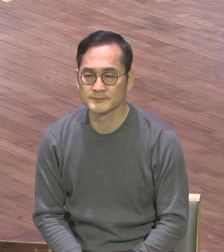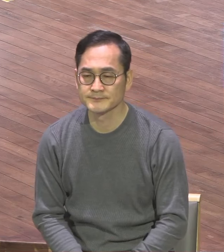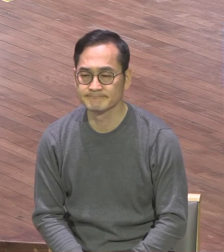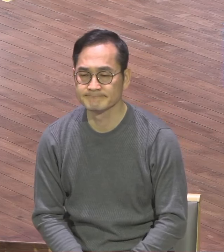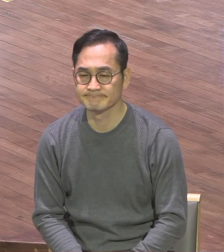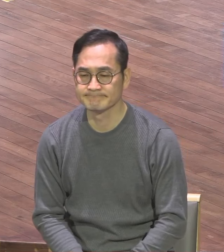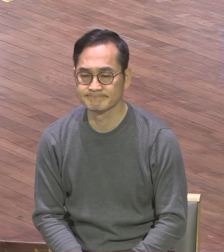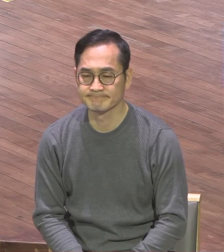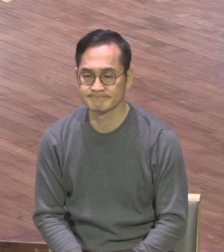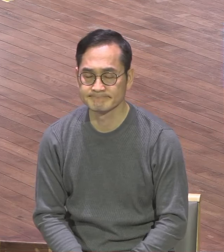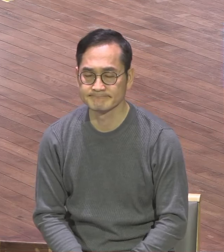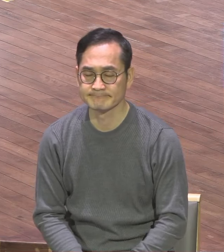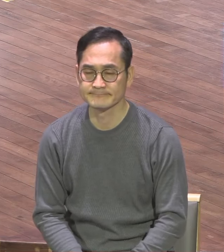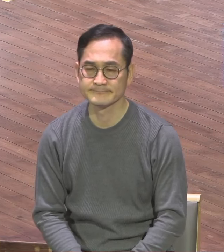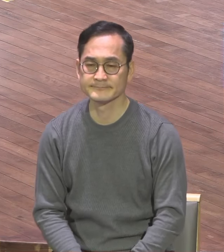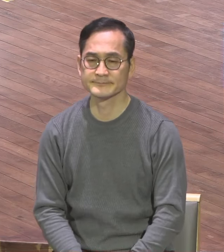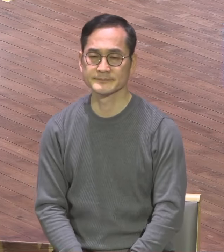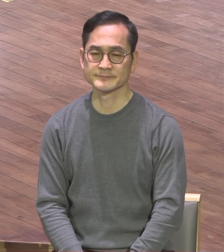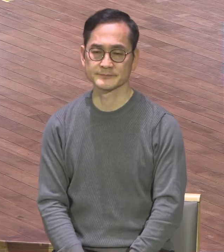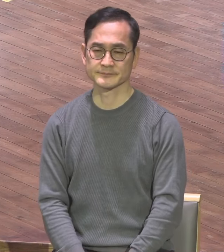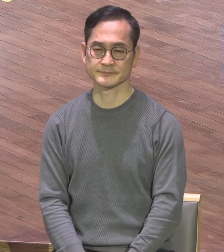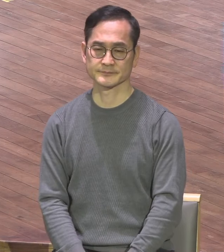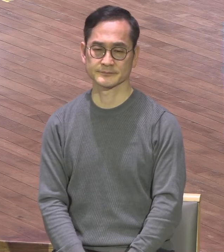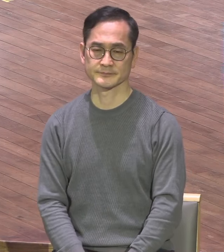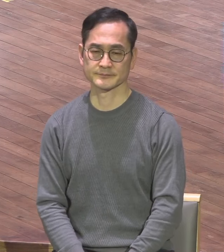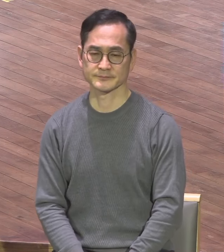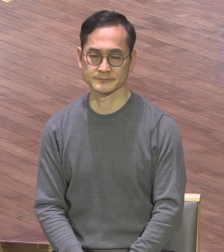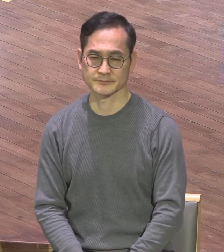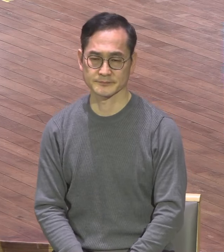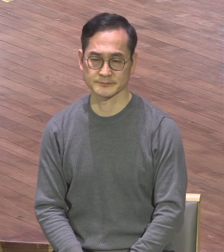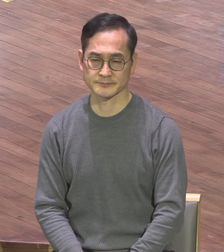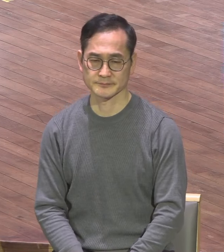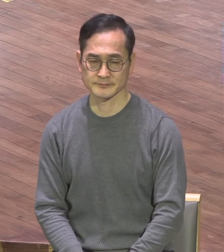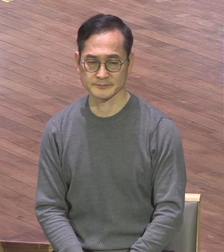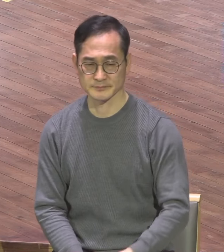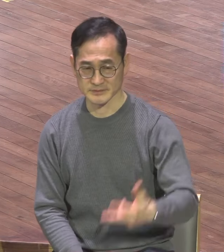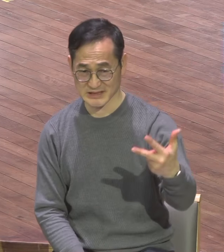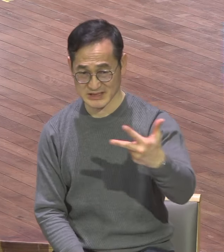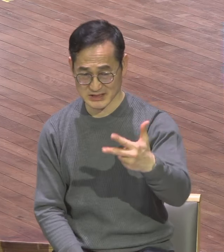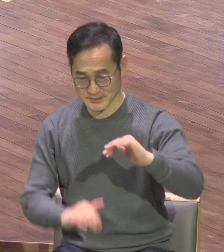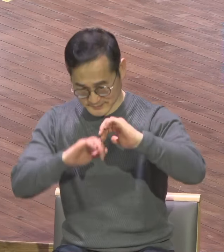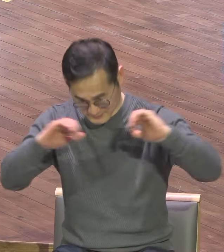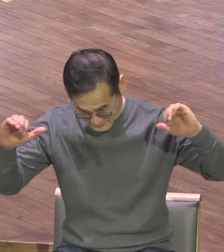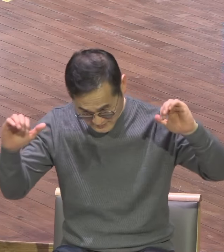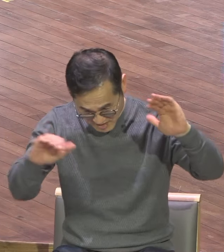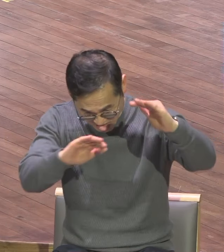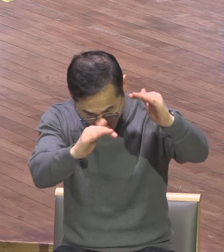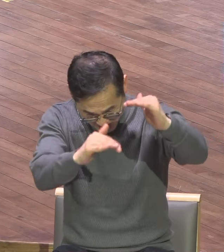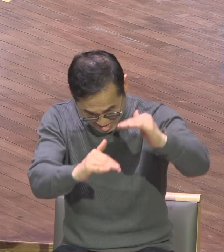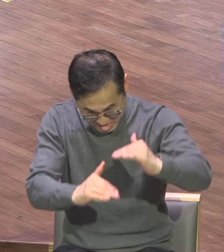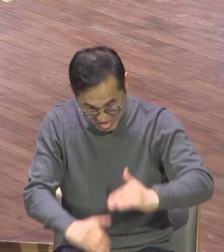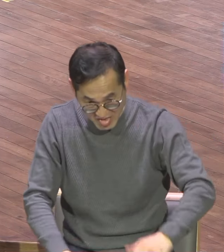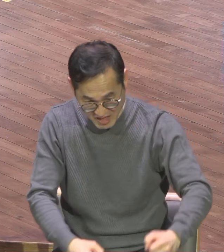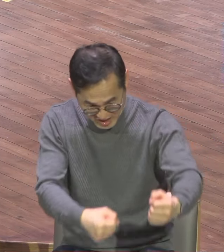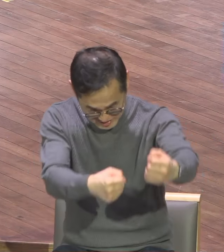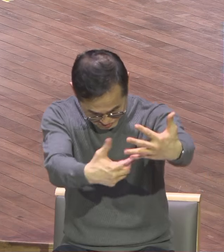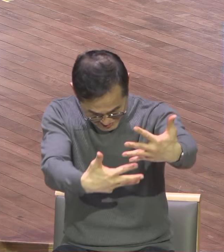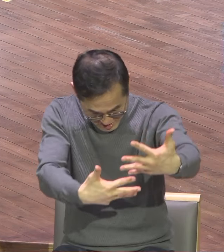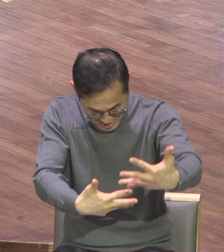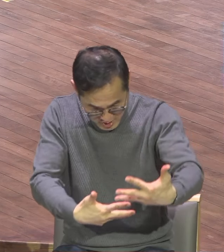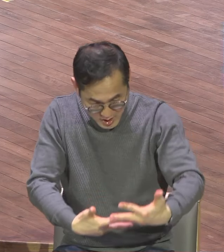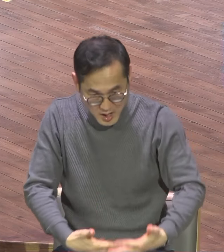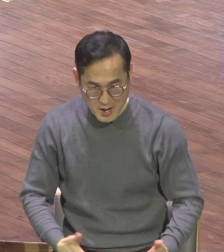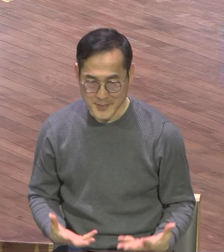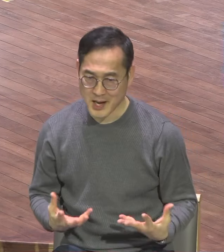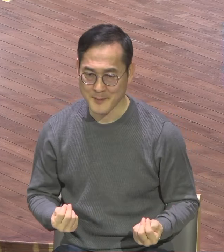정말 하나하나 짚어보면요, 광대한 분량입니다. 엄청난 분량입니다. 성삼위 하나님이 함께 하신 이 보좌의